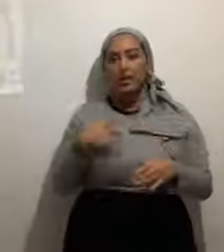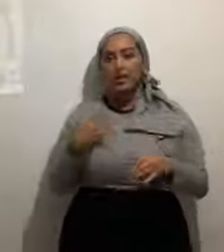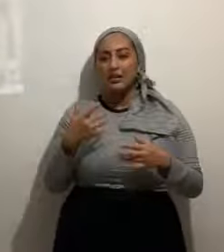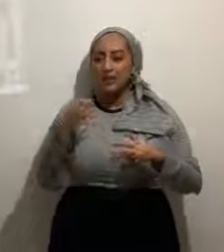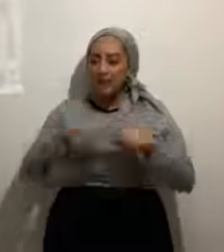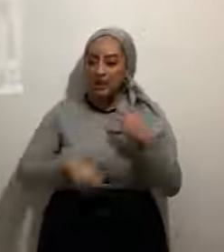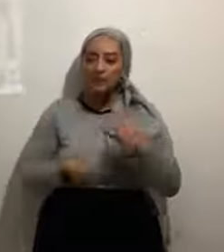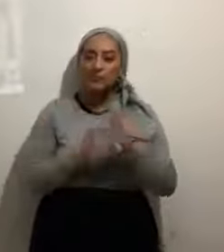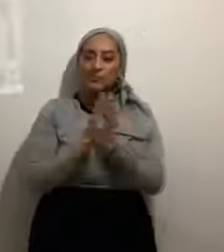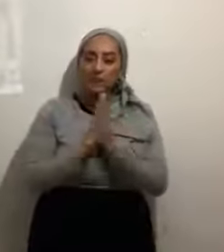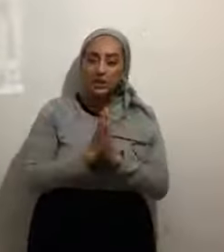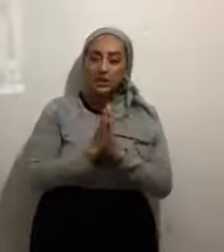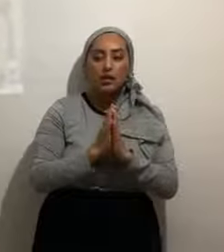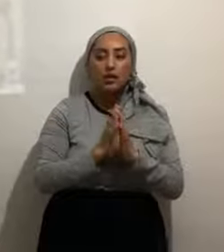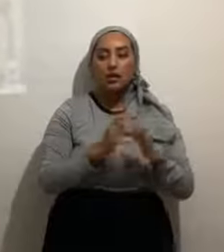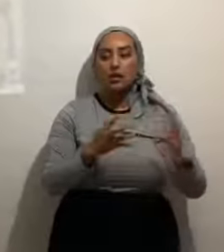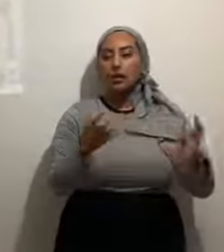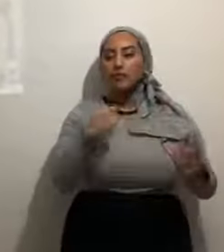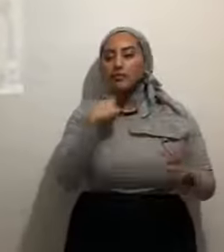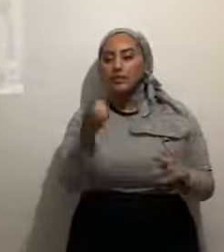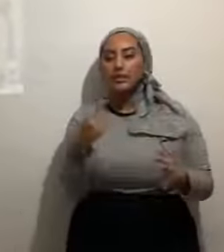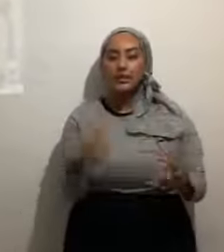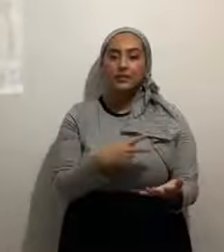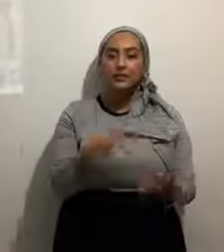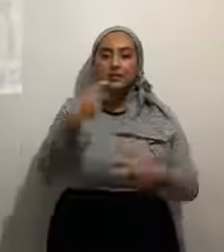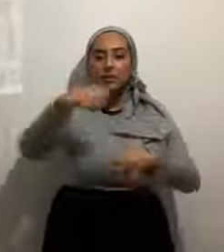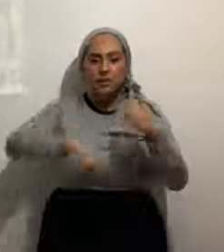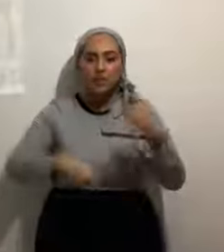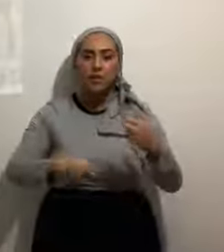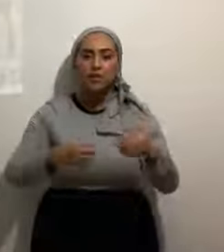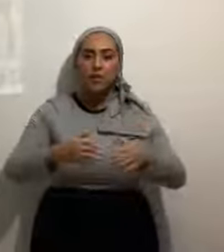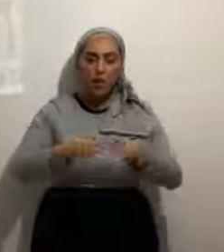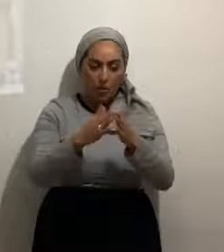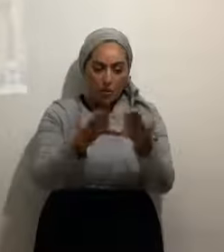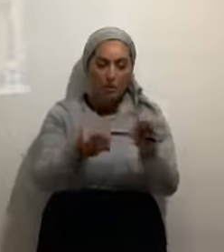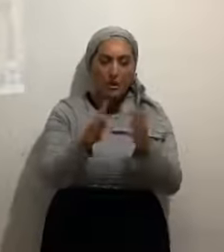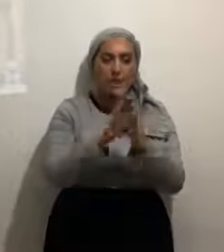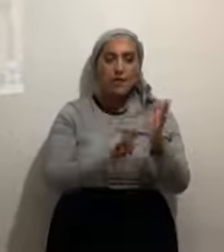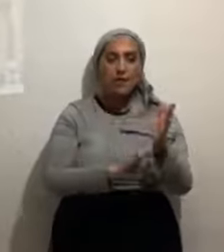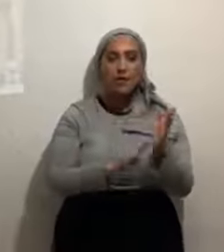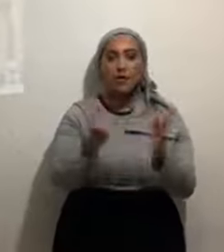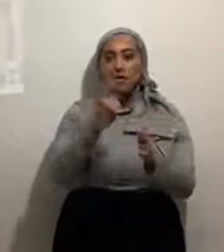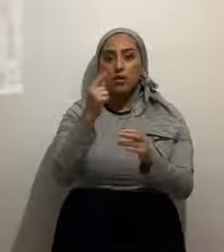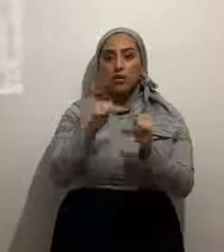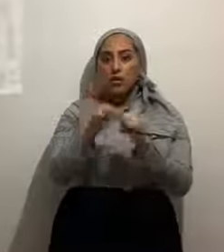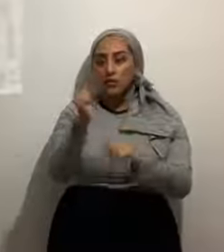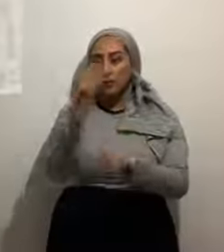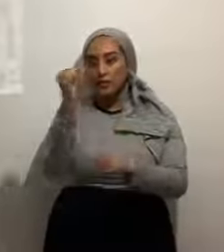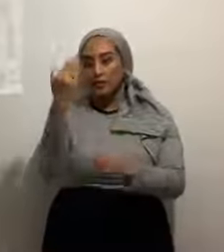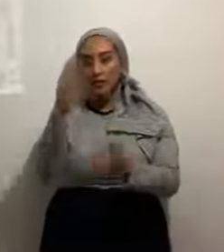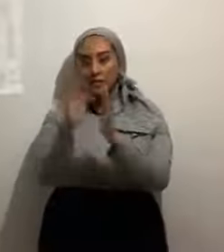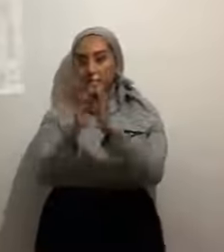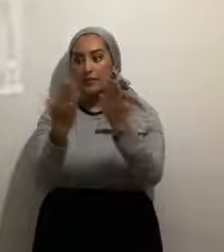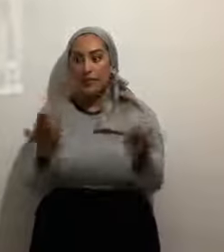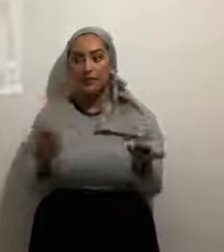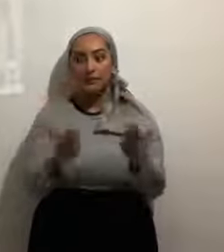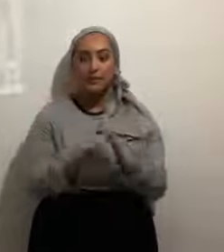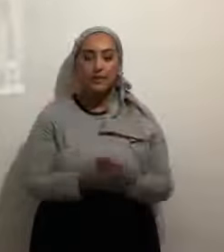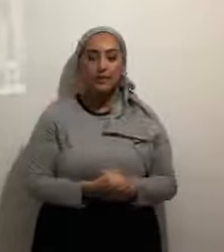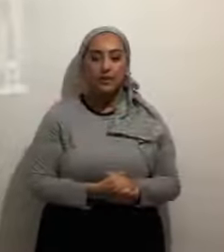orar, decir salmos. Abre tu Biblia, desempólvala, nada más la abres cada Shabbat. Si es que la